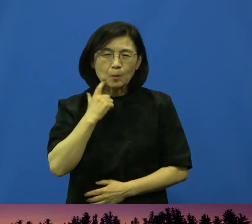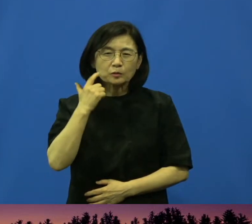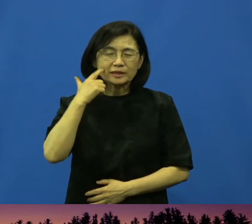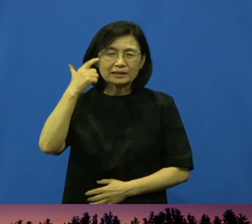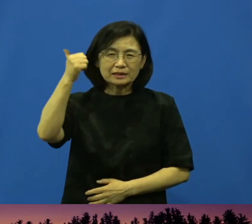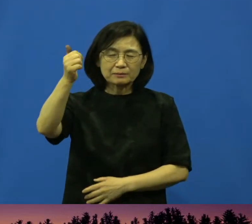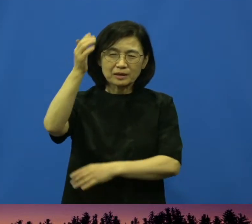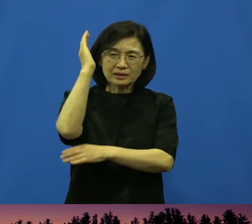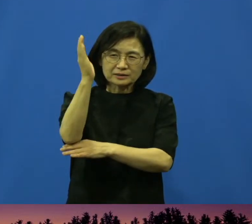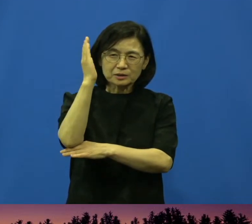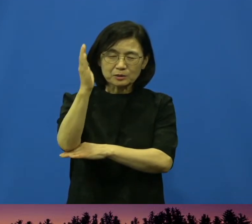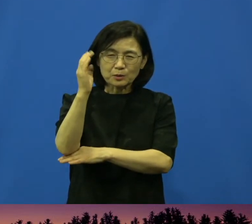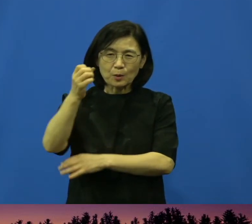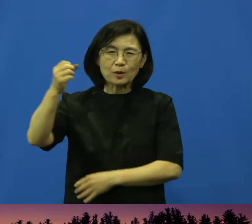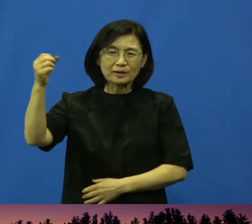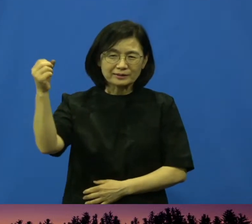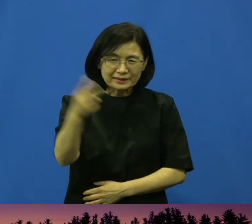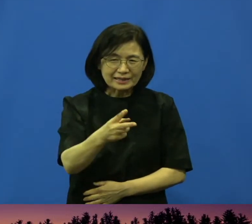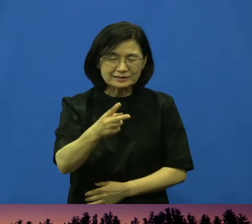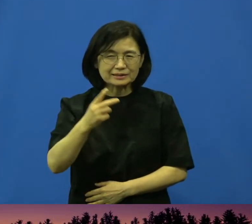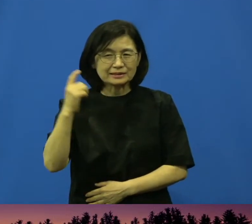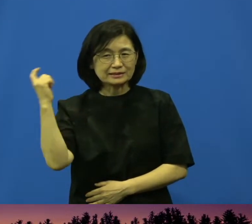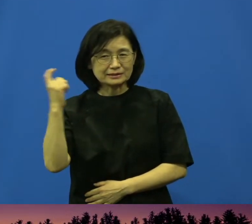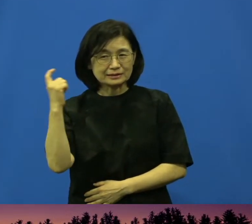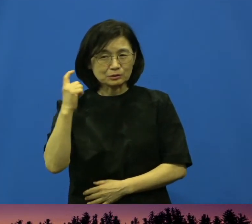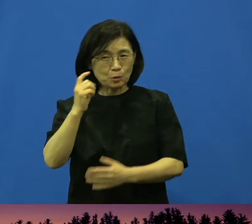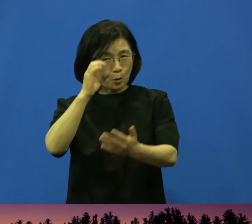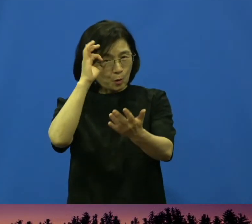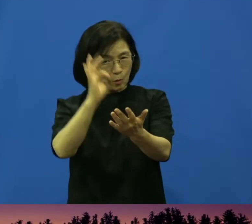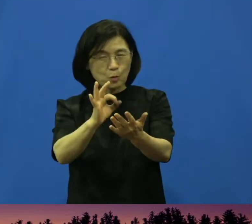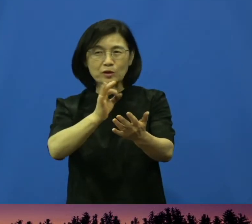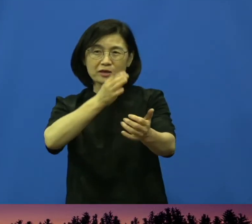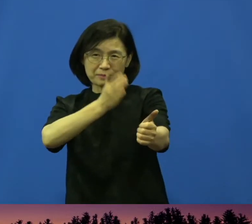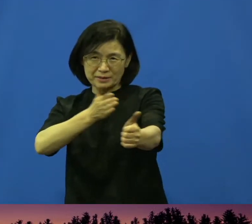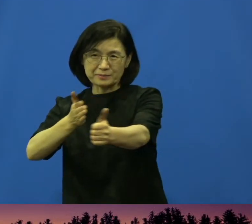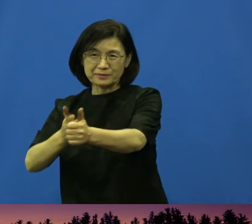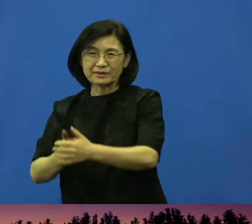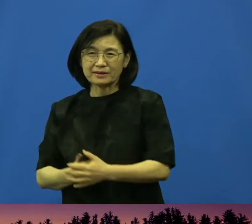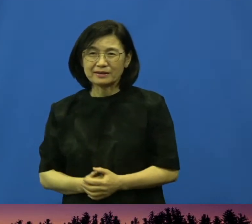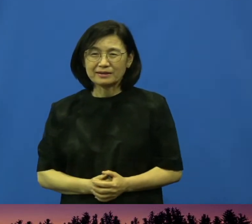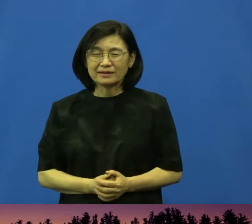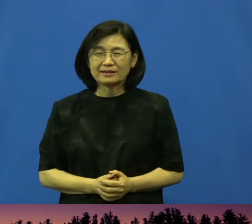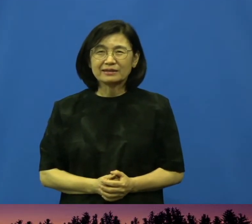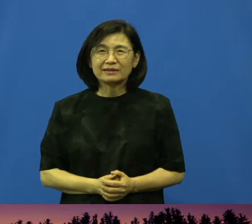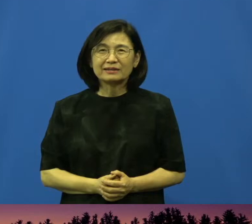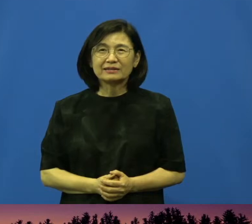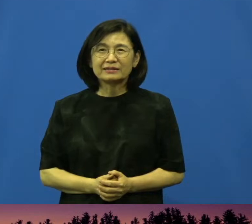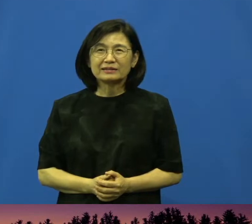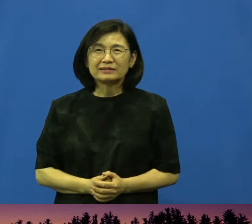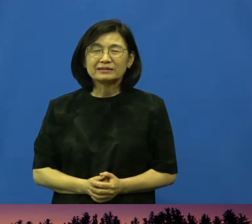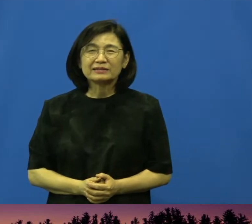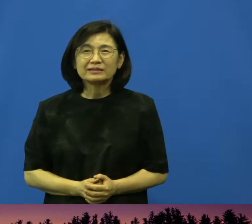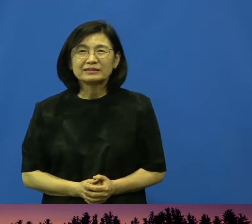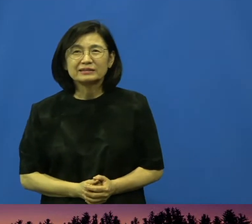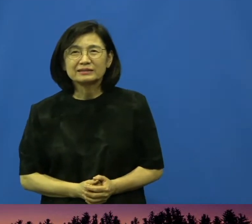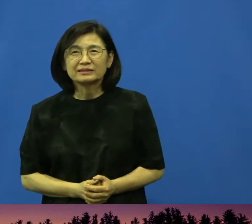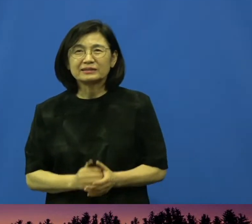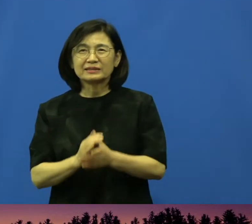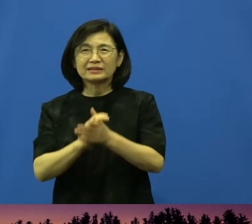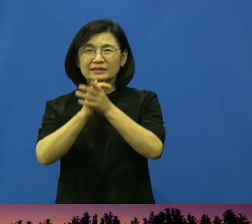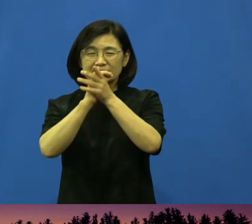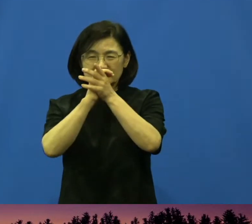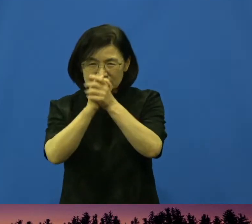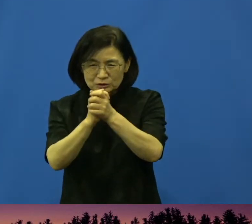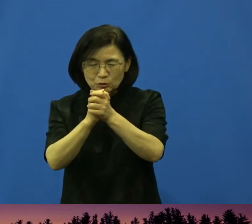또 다 서비스도 하고 그러니까 자동차 먼 장거리 오고 갈 때 계속 들으시고 기도하시고